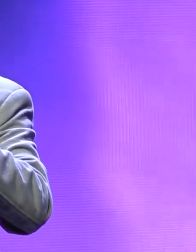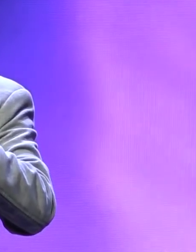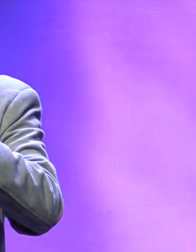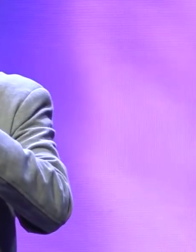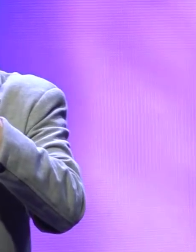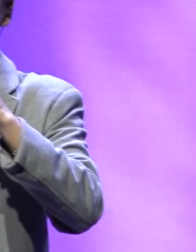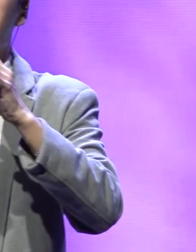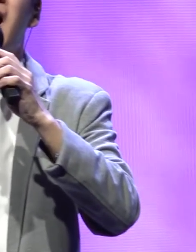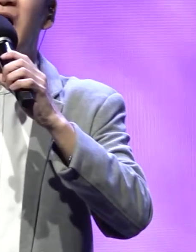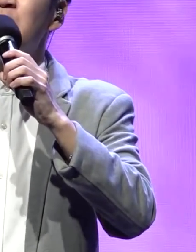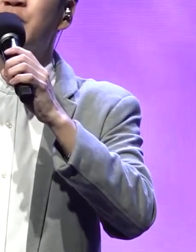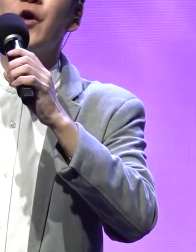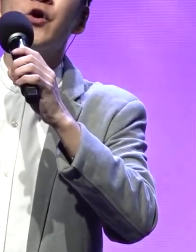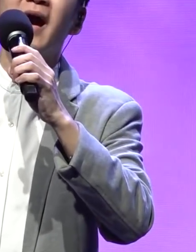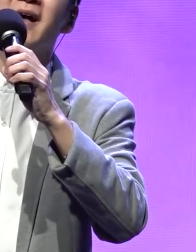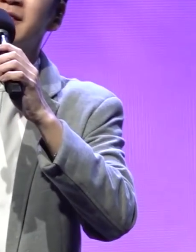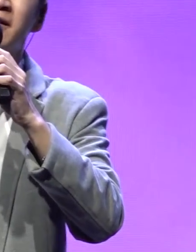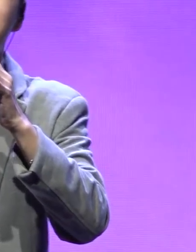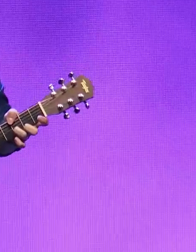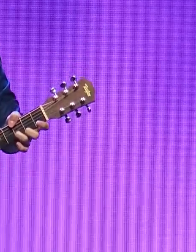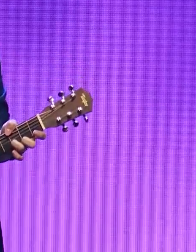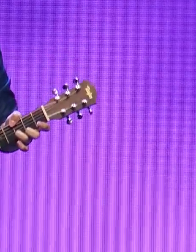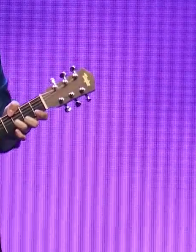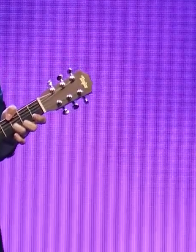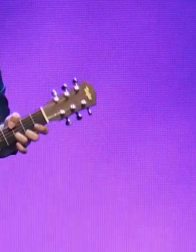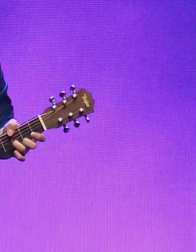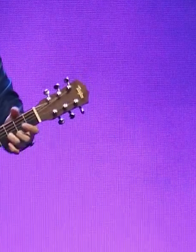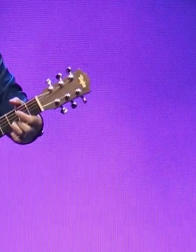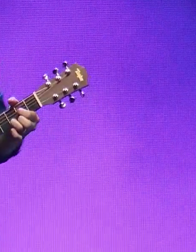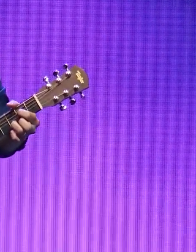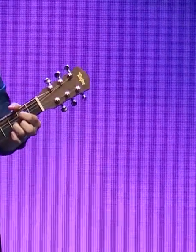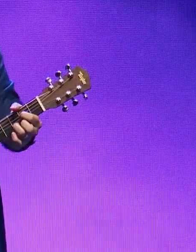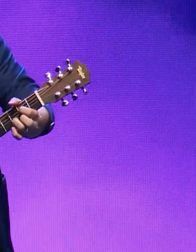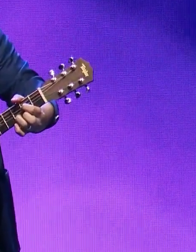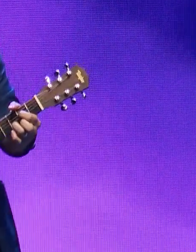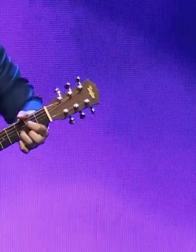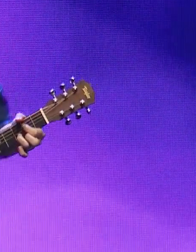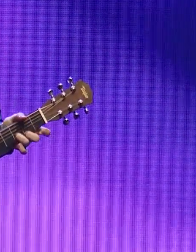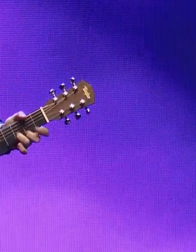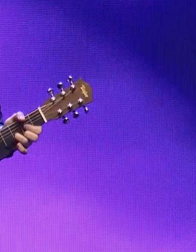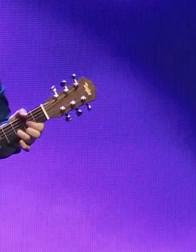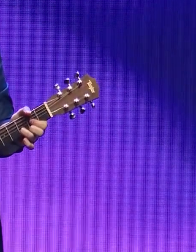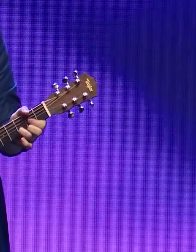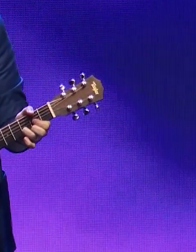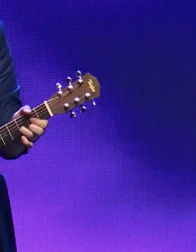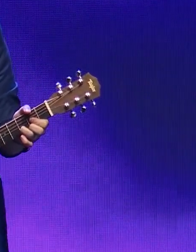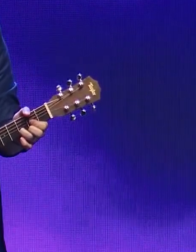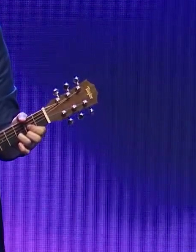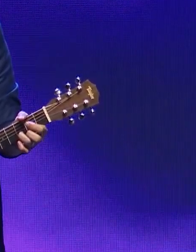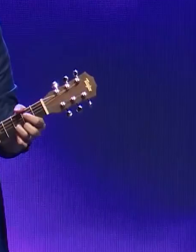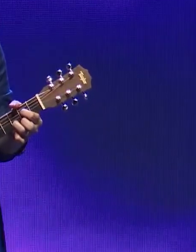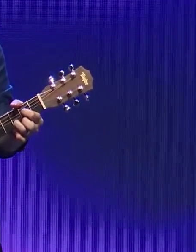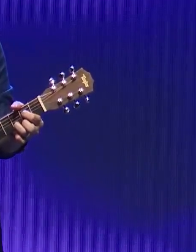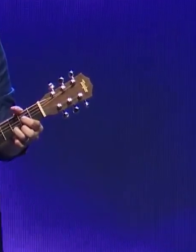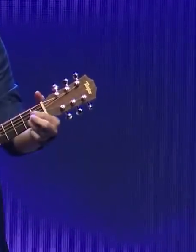menyembuhkan yang terluka. Ku kan tenang bersamamu, Bapa